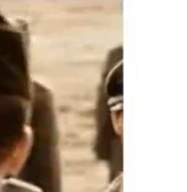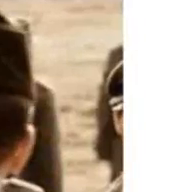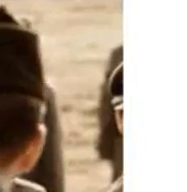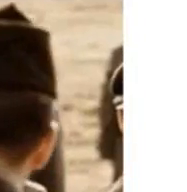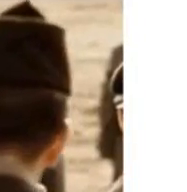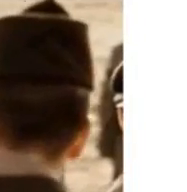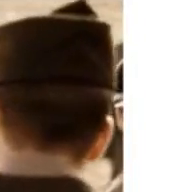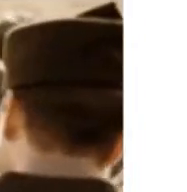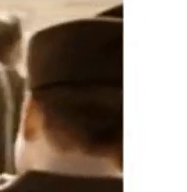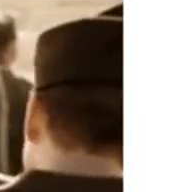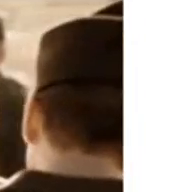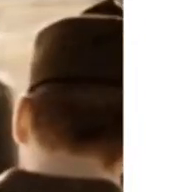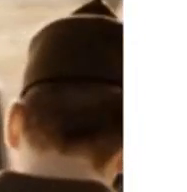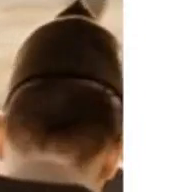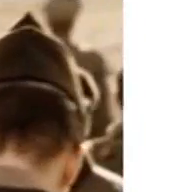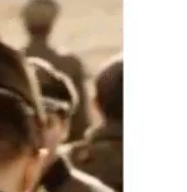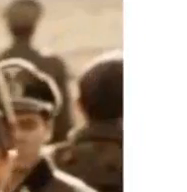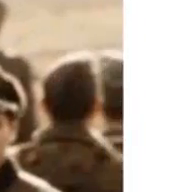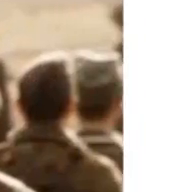agora